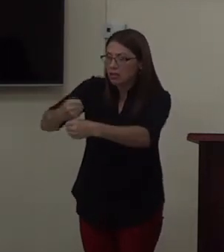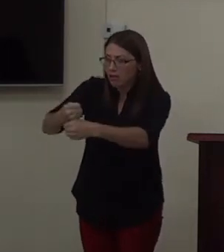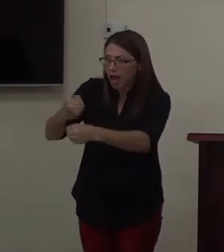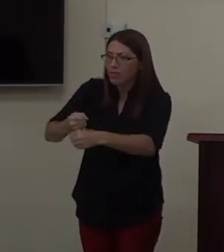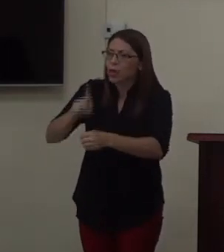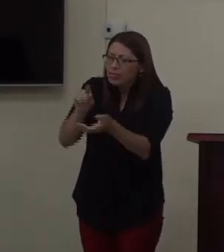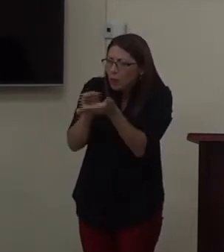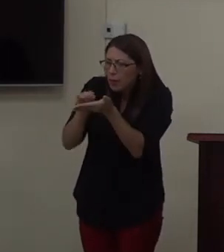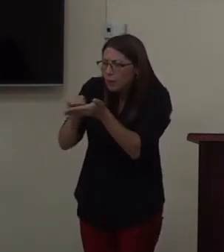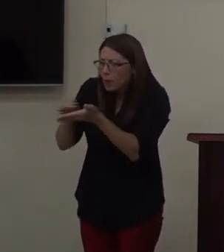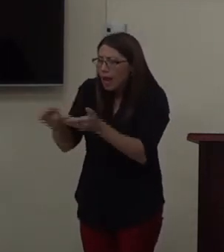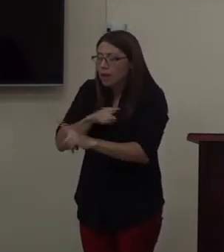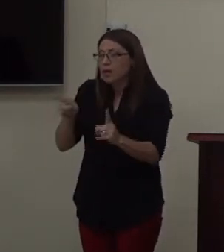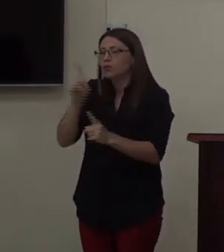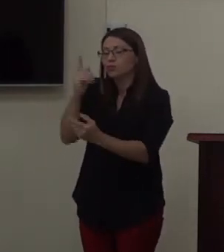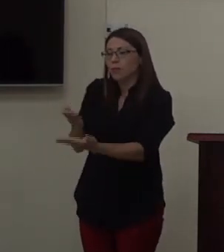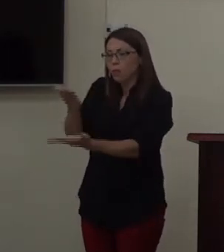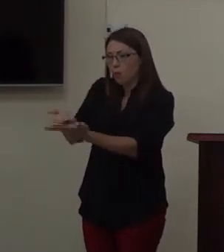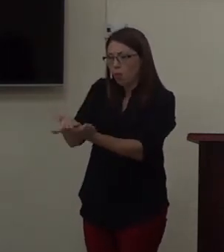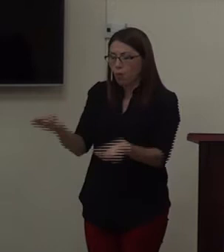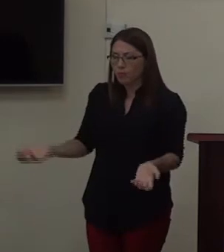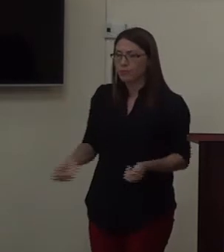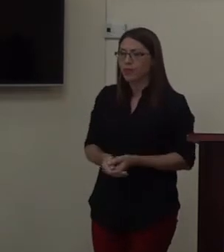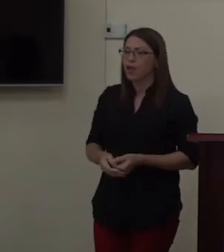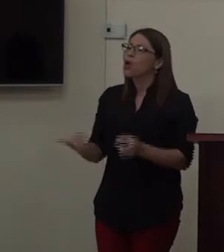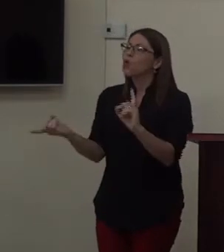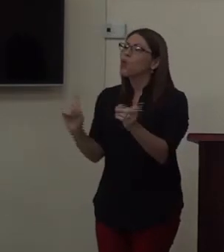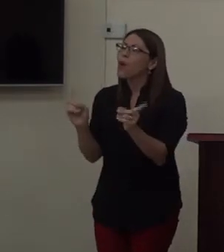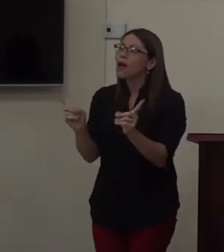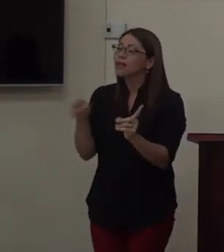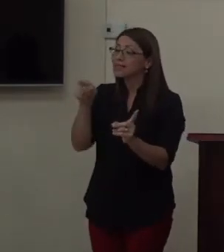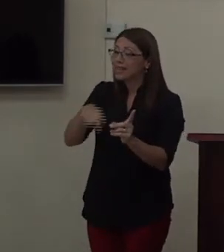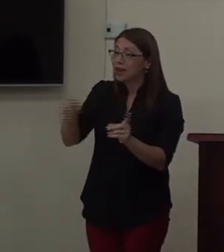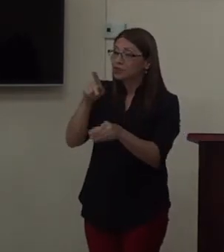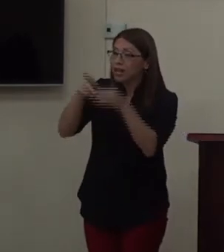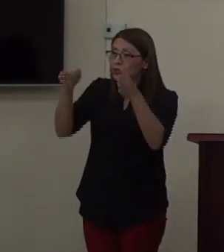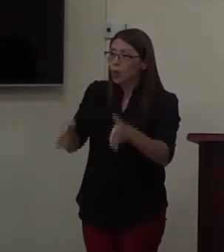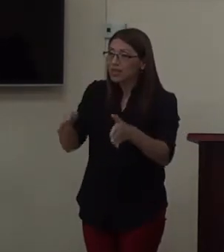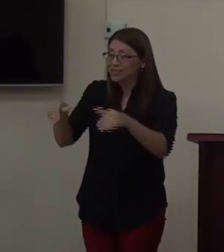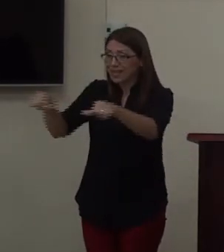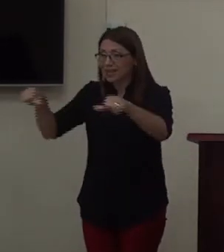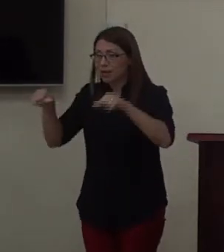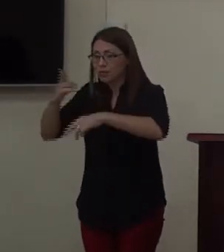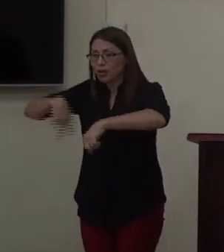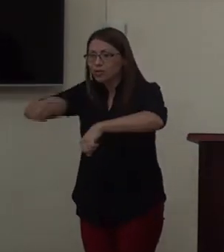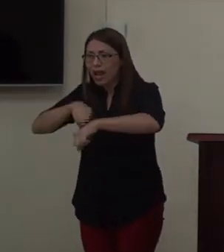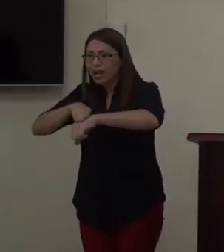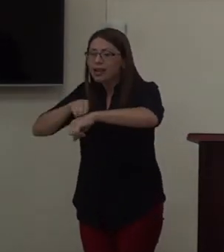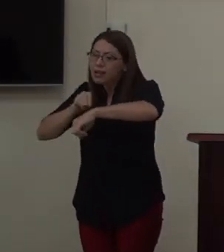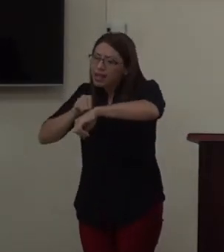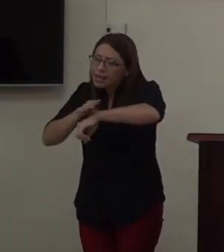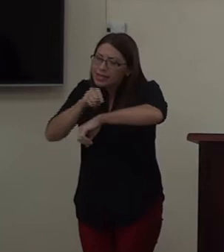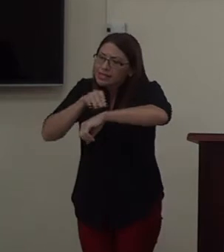es una propuesta de cuáles serían los actores en el ámbito nacional que inciden luego